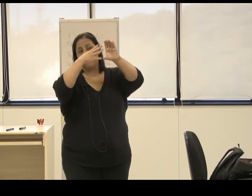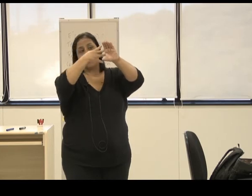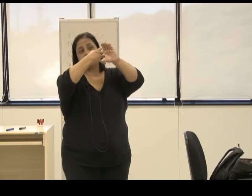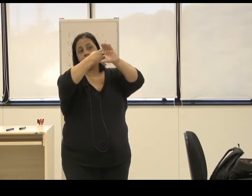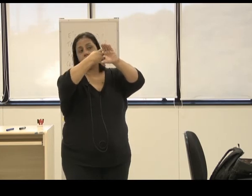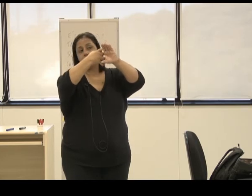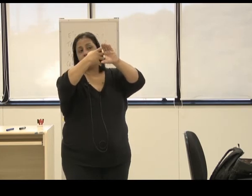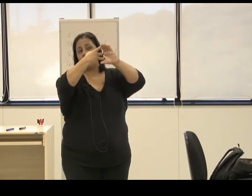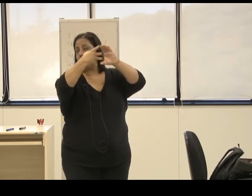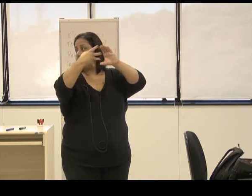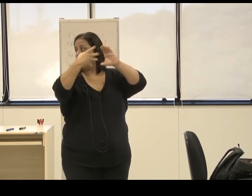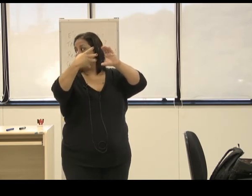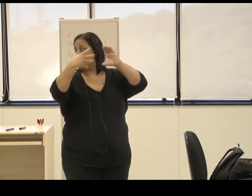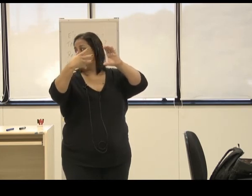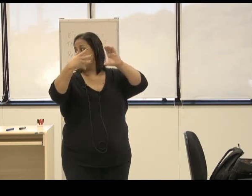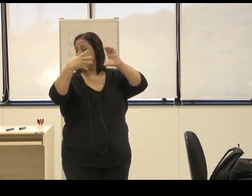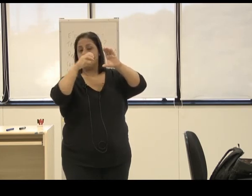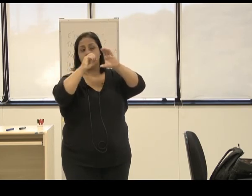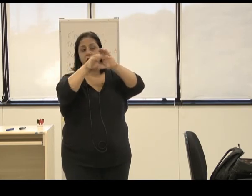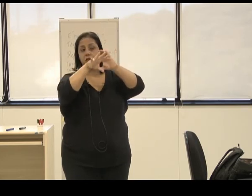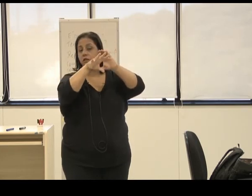Faz de novo. Manda.